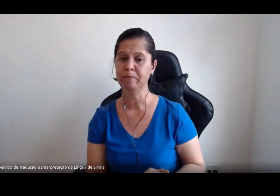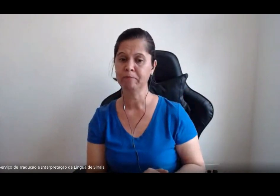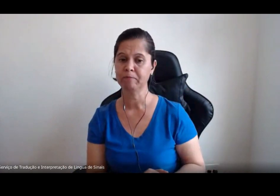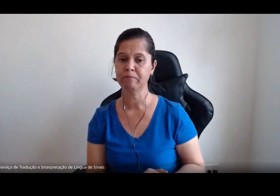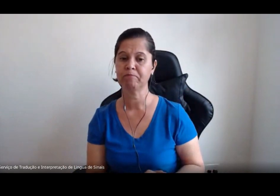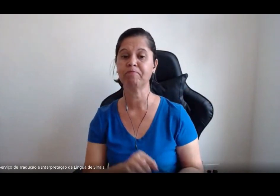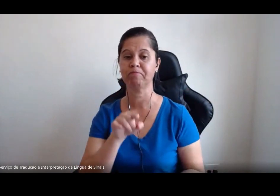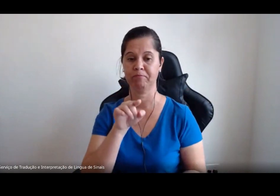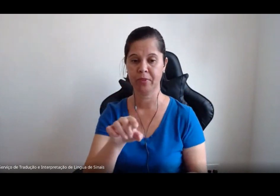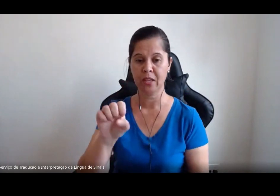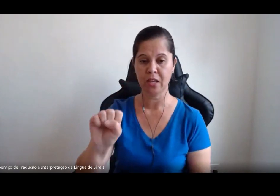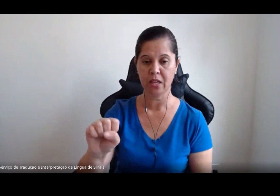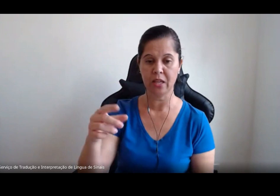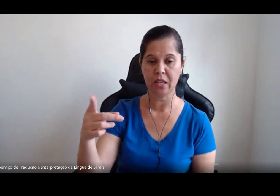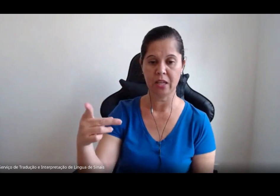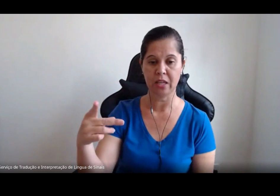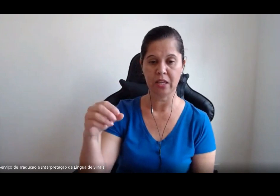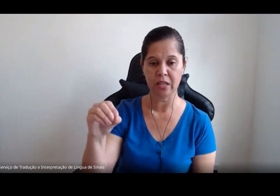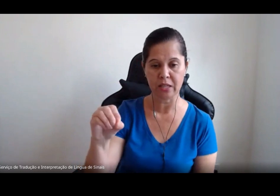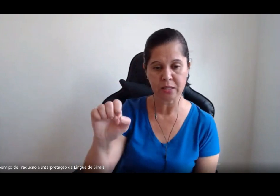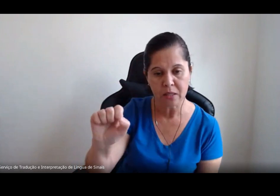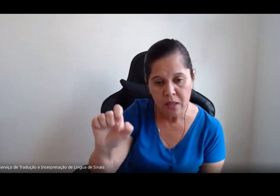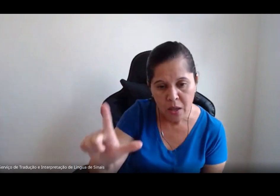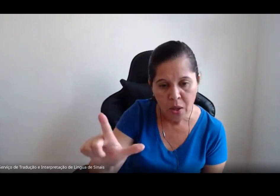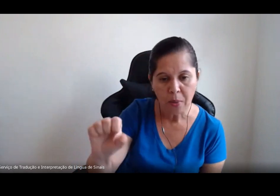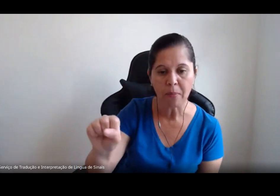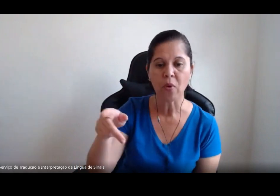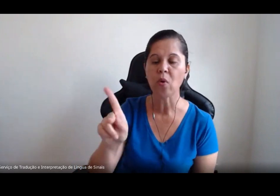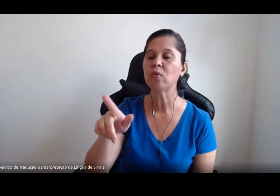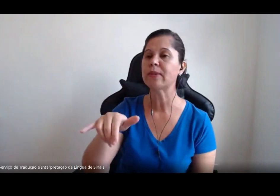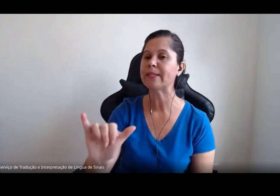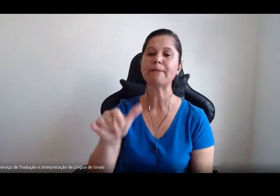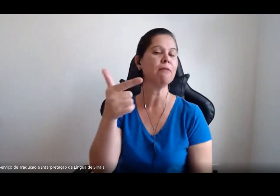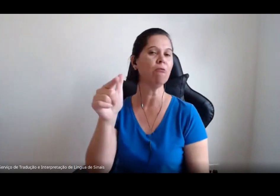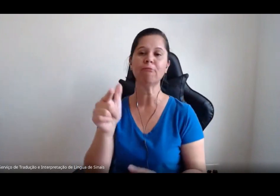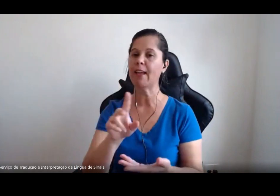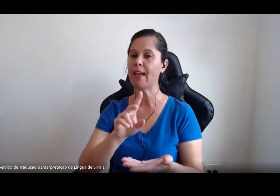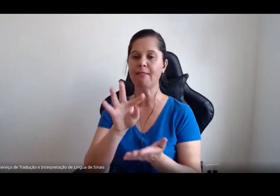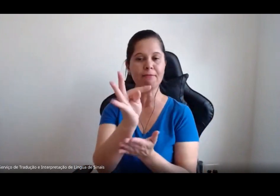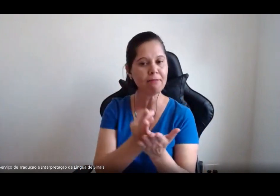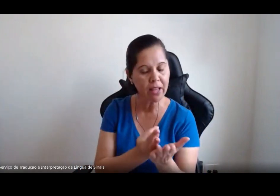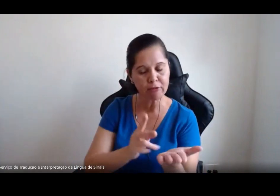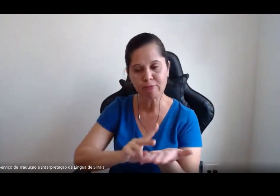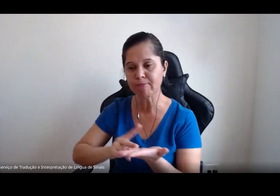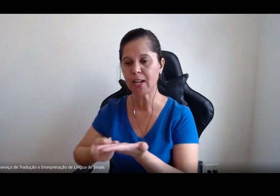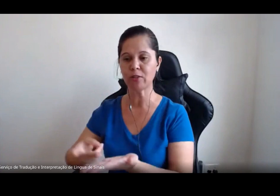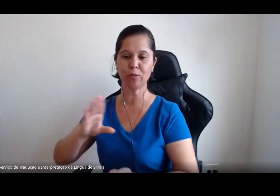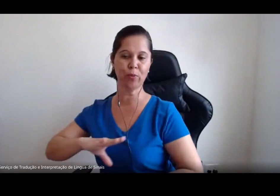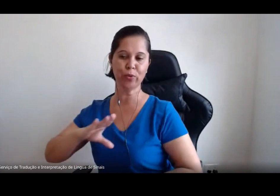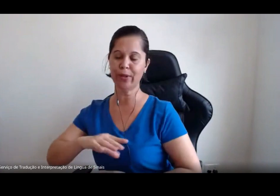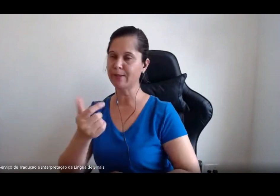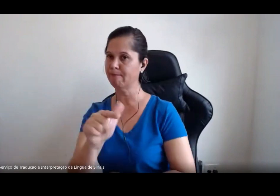saberem. O Spolsky também não tem tradução para o português na maioria da sua obra, né?